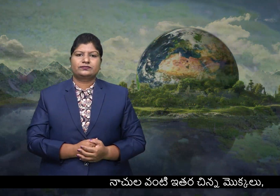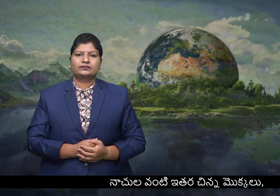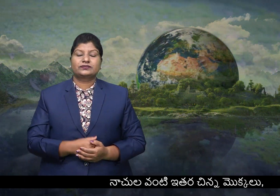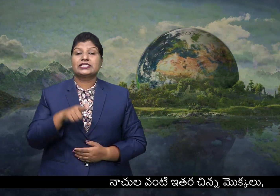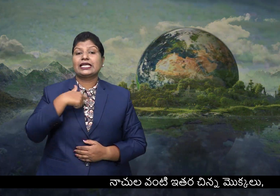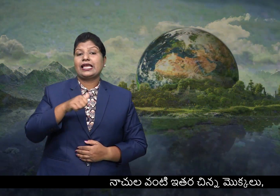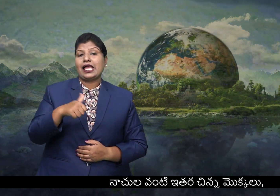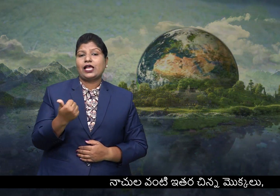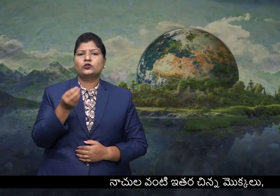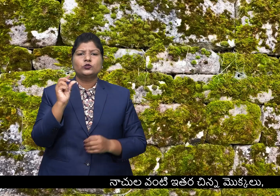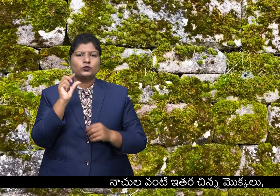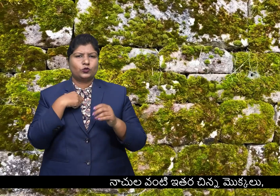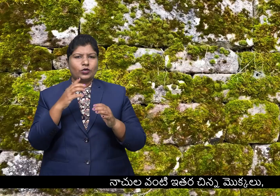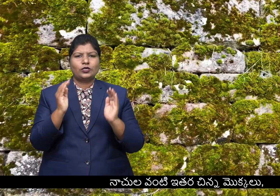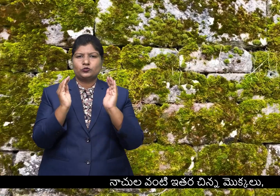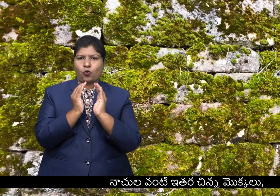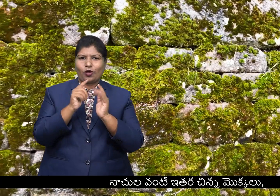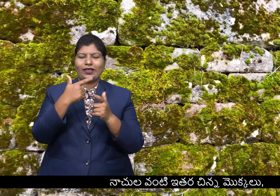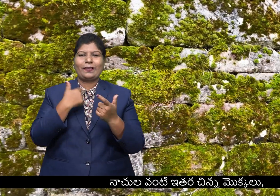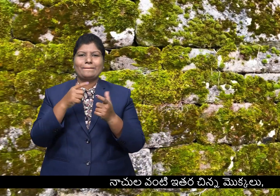నాచుల వంటి ఇతర చిన్న మొక్కలు